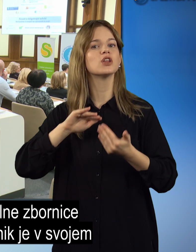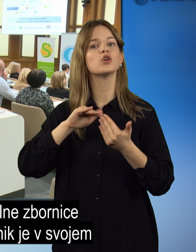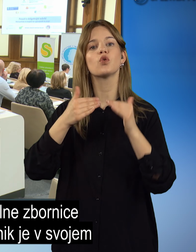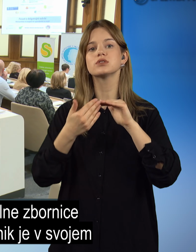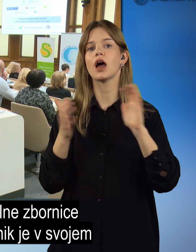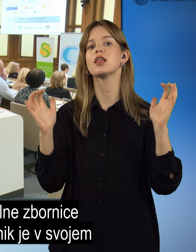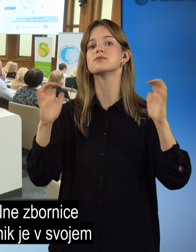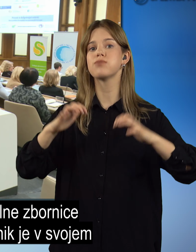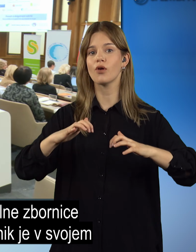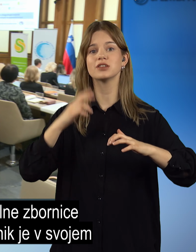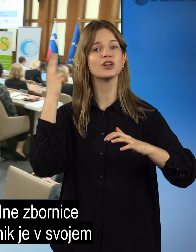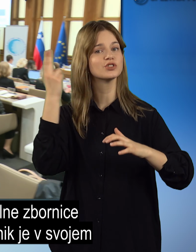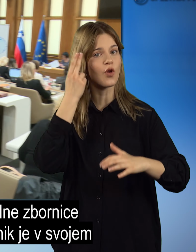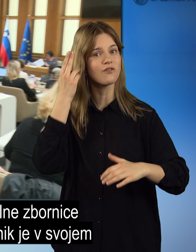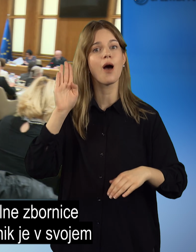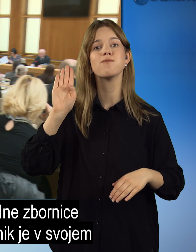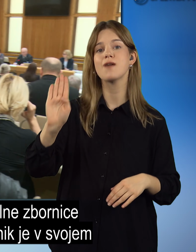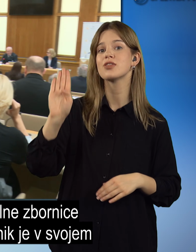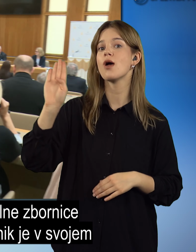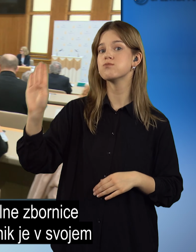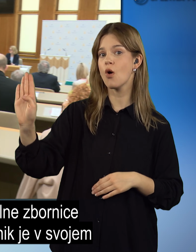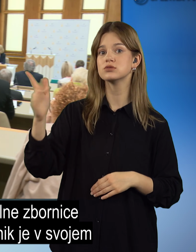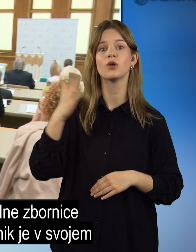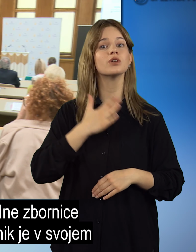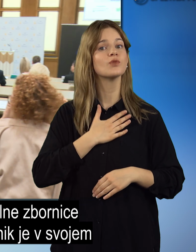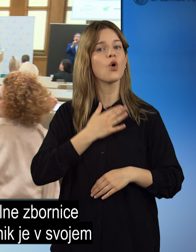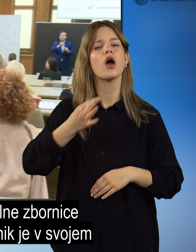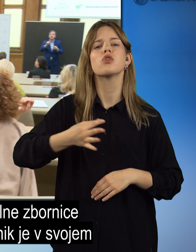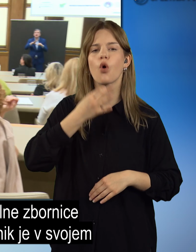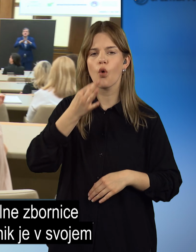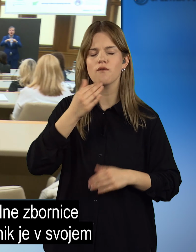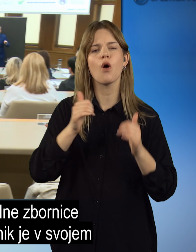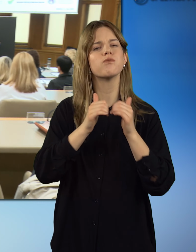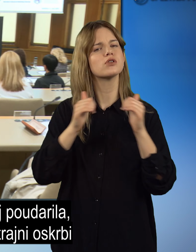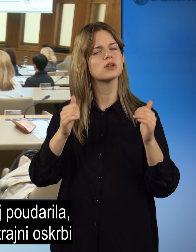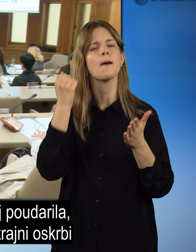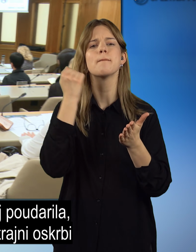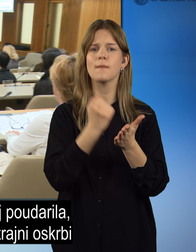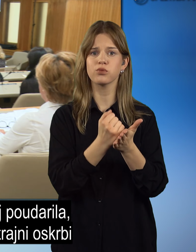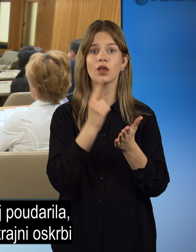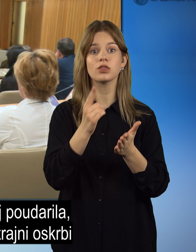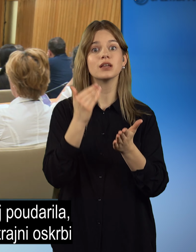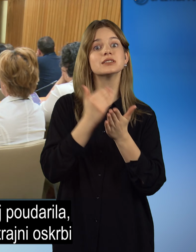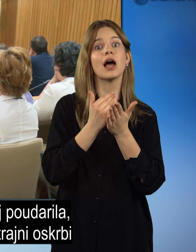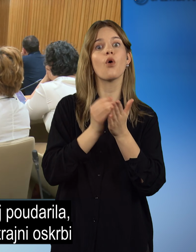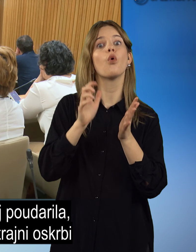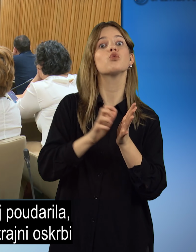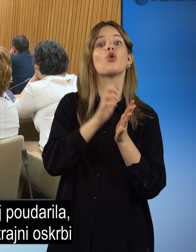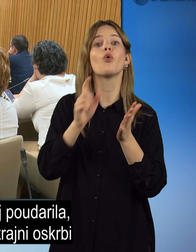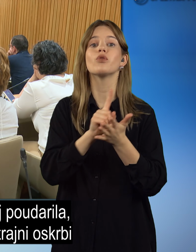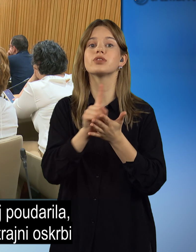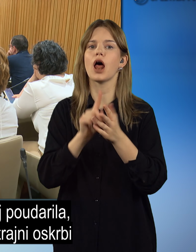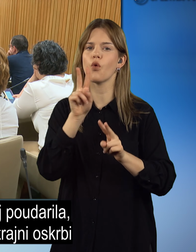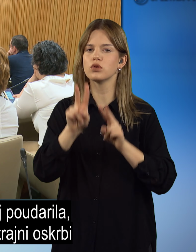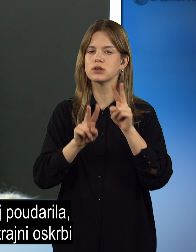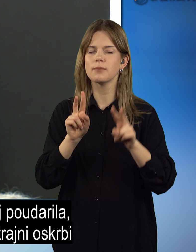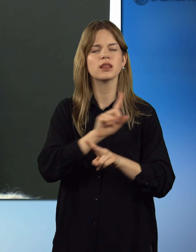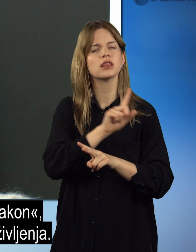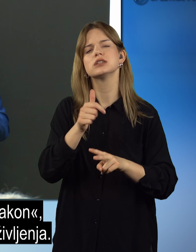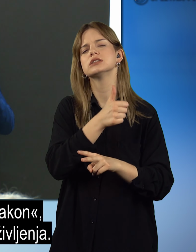Predsednica Socialne zbornice Slovenije Breda Božnik je v svojem nagovoru posebej poudarila, da zakon o